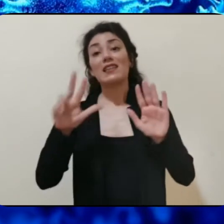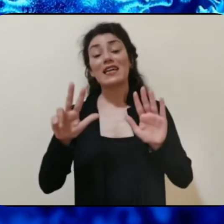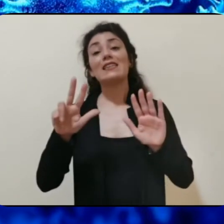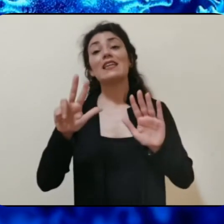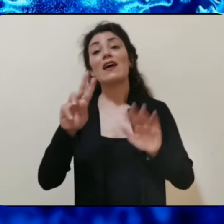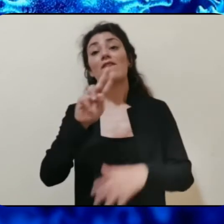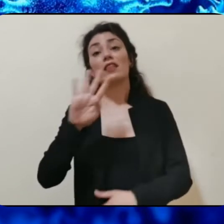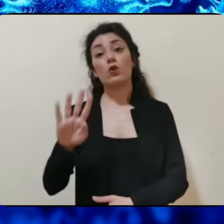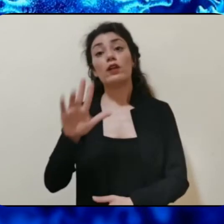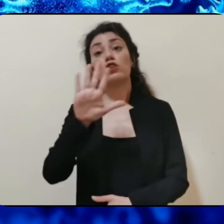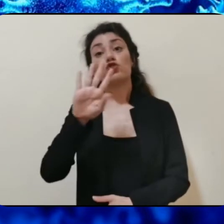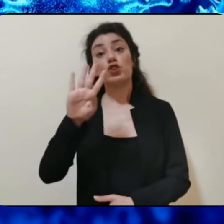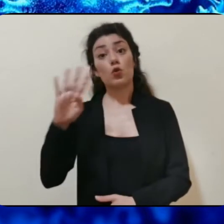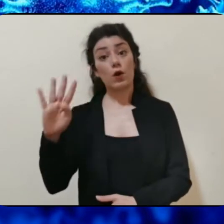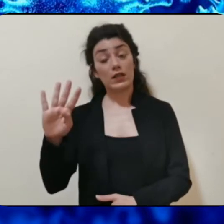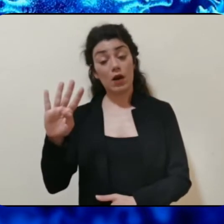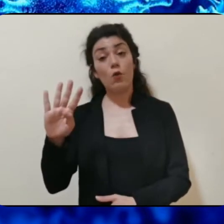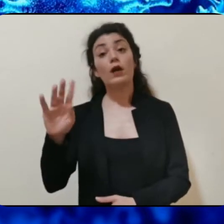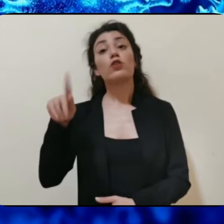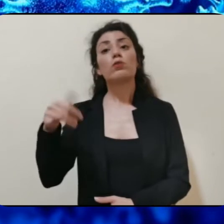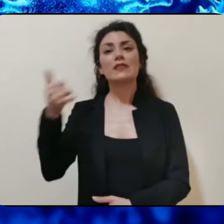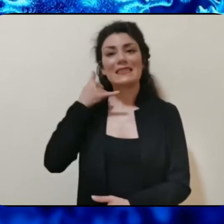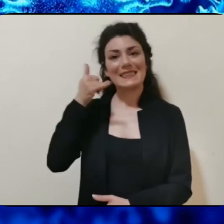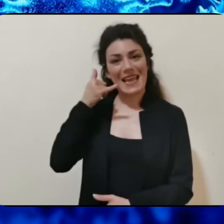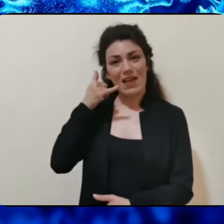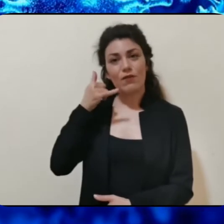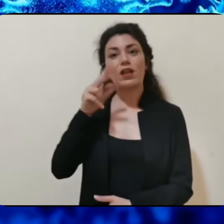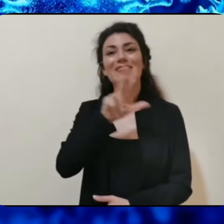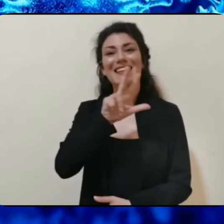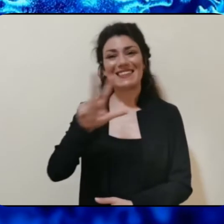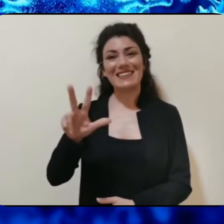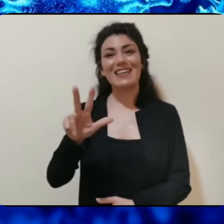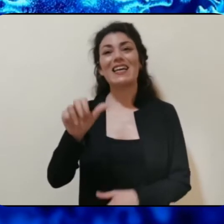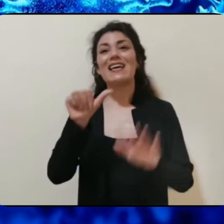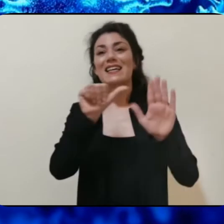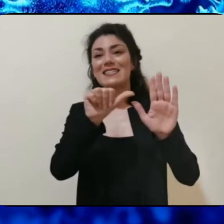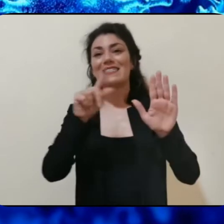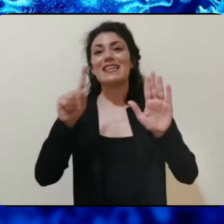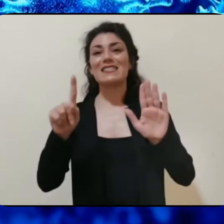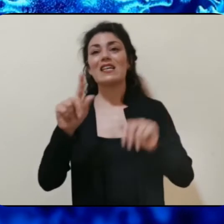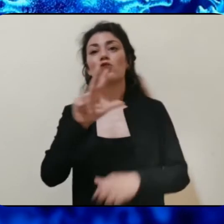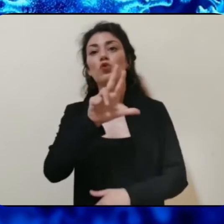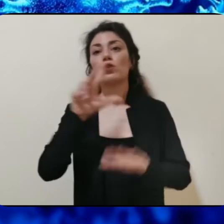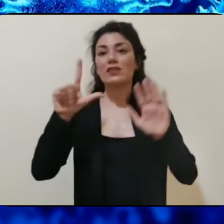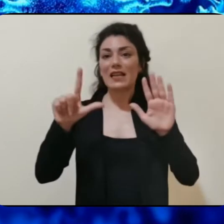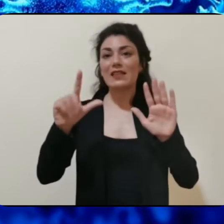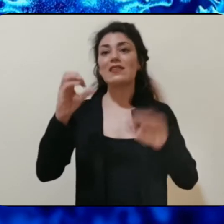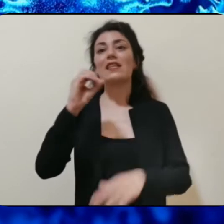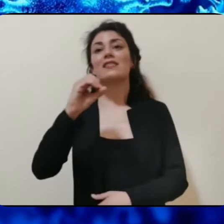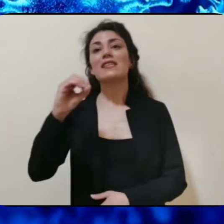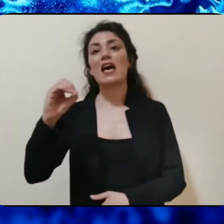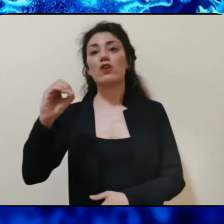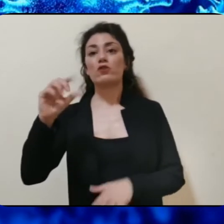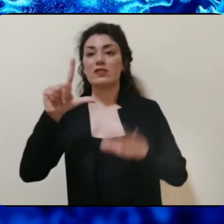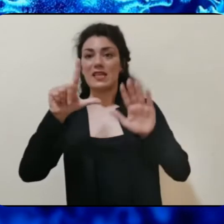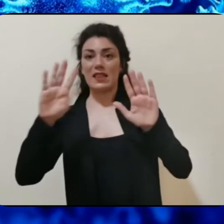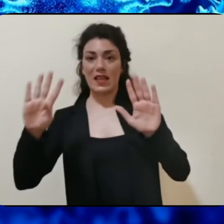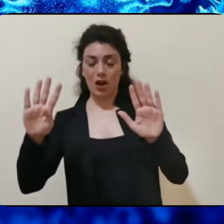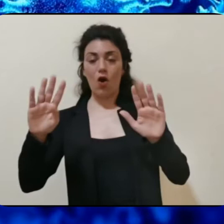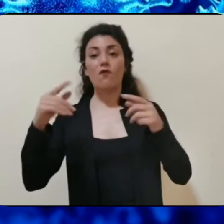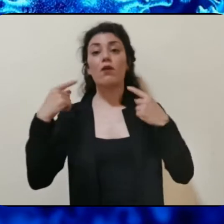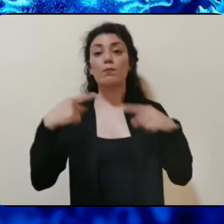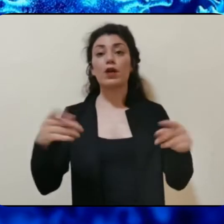0932 93 24 54 e il numero di cellulare dedicato che è 333 61 36